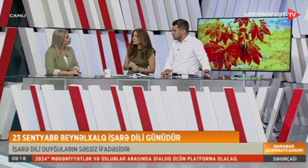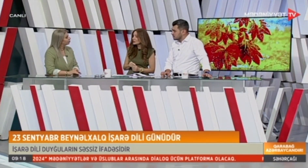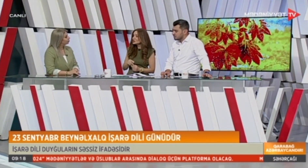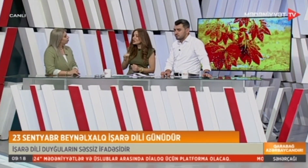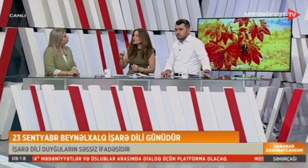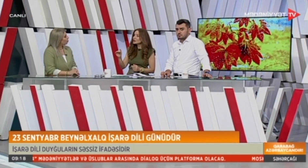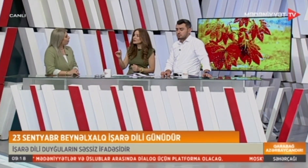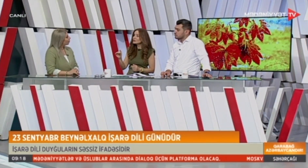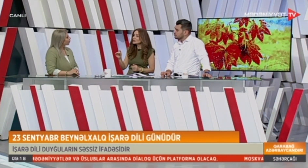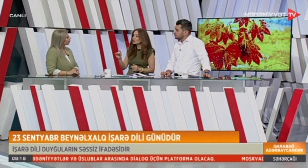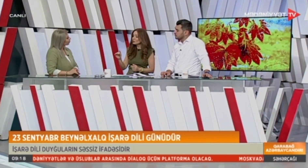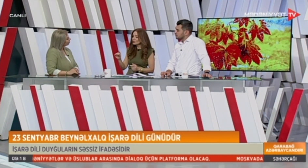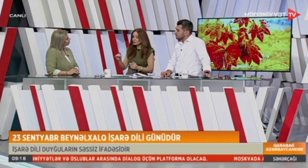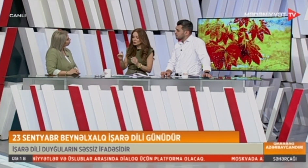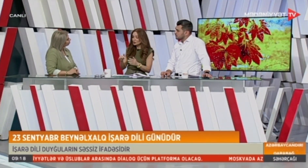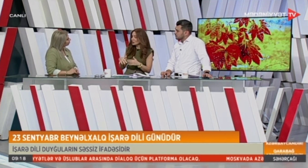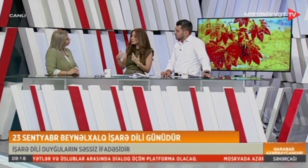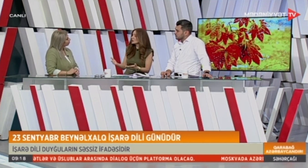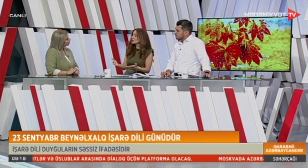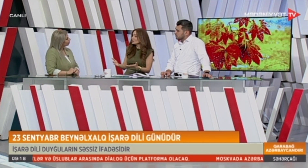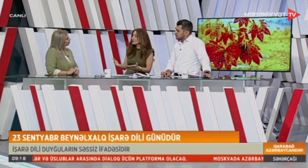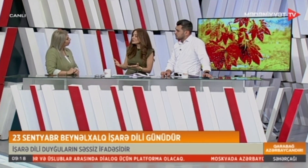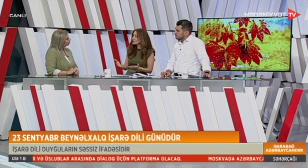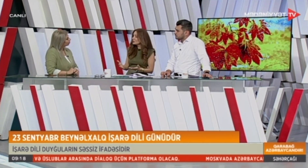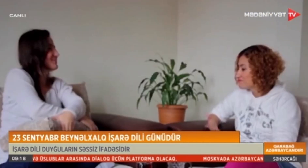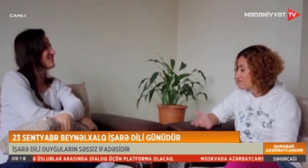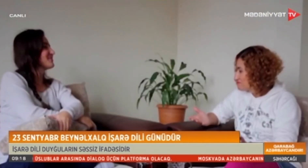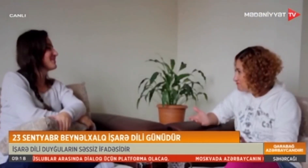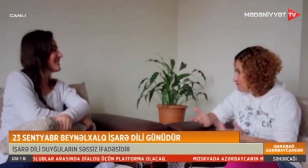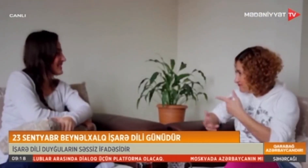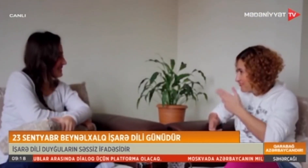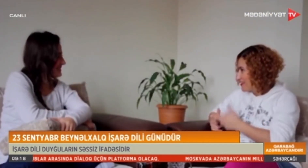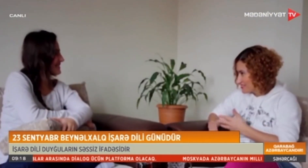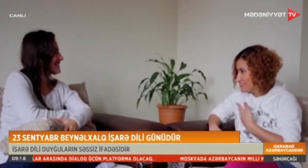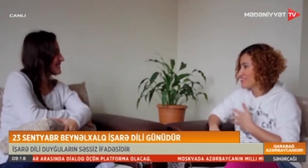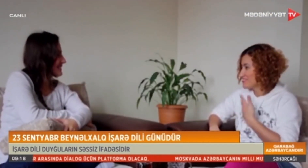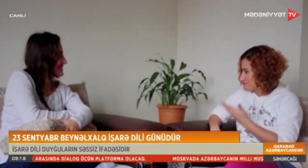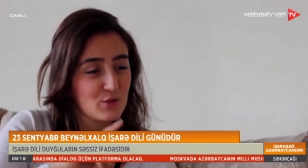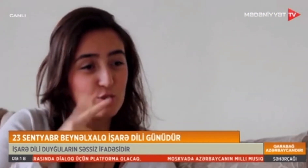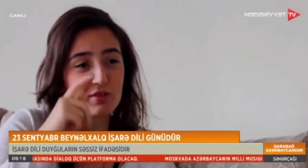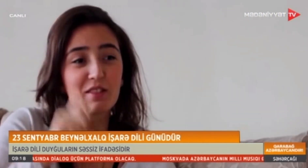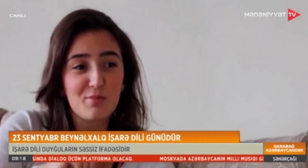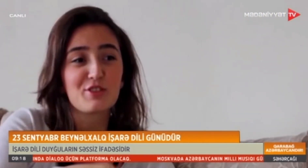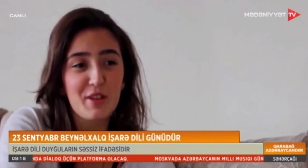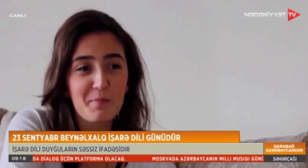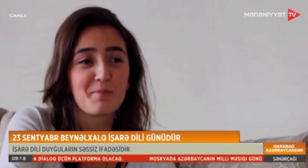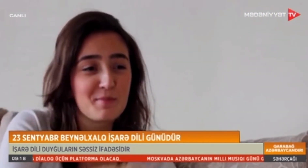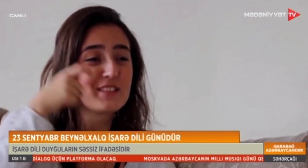Neçə yaşına qədər, məsələn, o uşaqlar artıq mənimsəyə bilirlər o əlifbanı, danışığı? Bax, mən özüm müəlliməyim o məktəbdə.